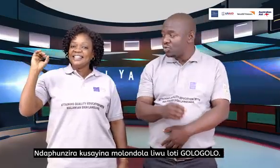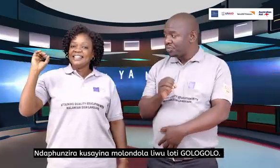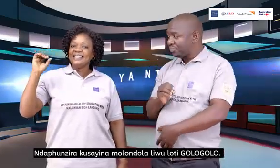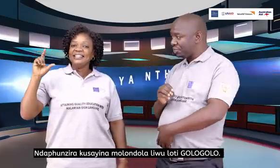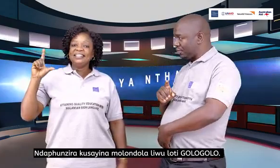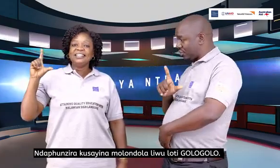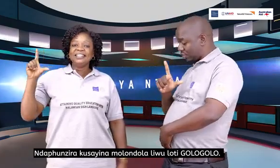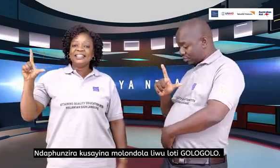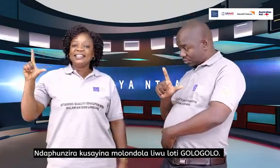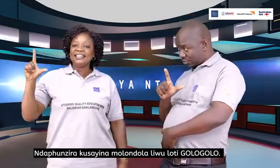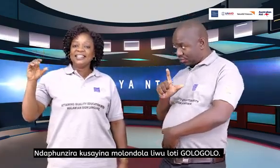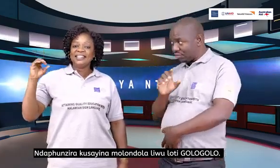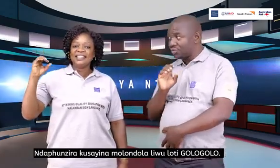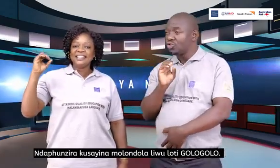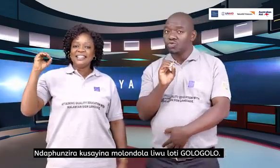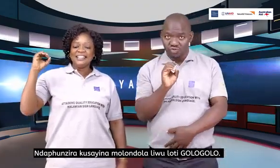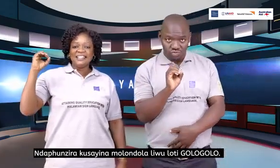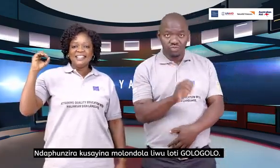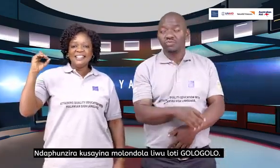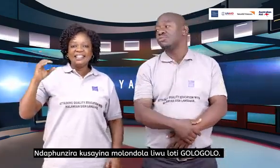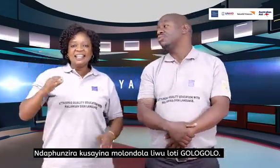O L O